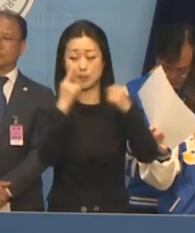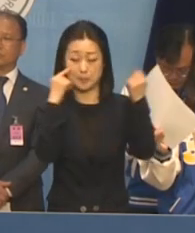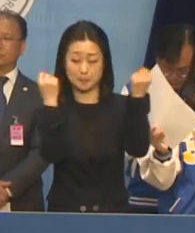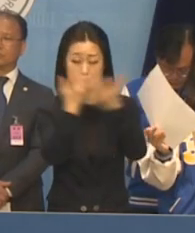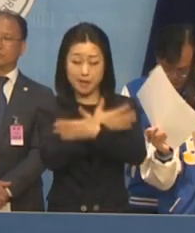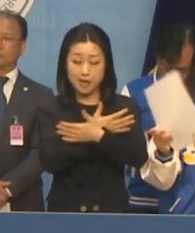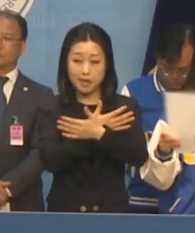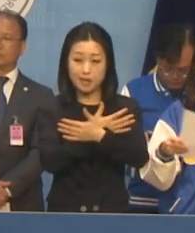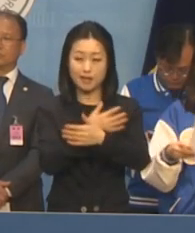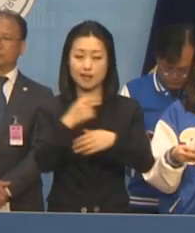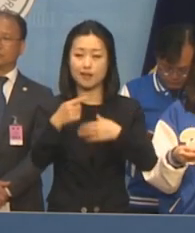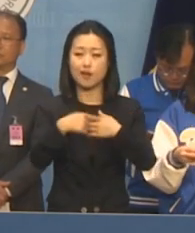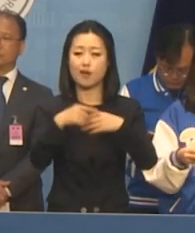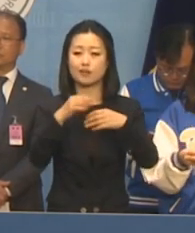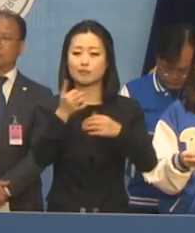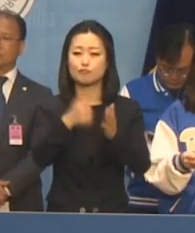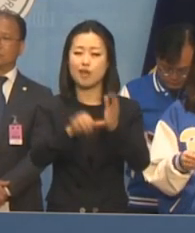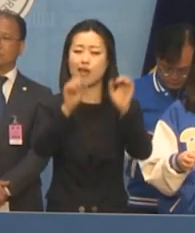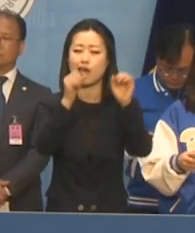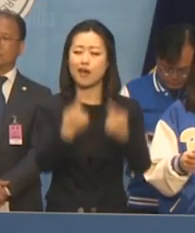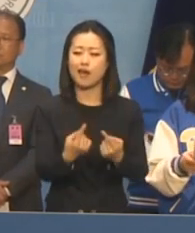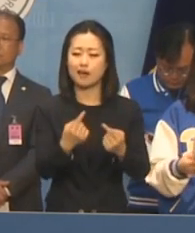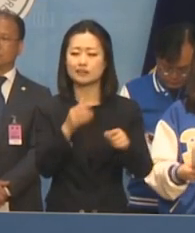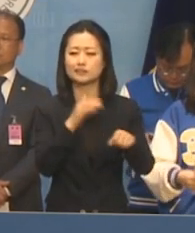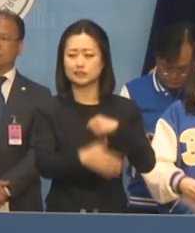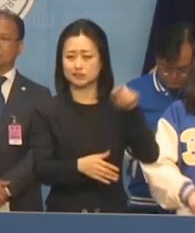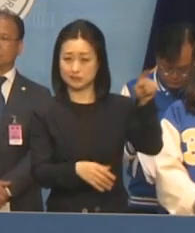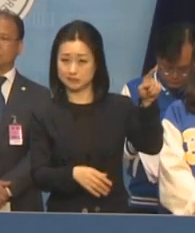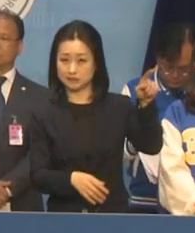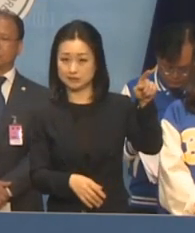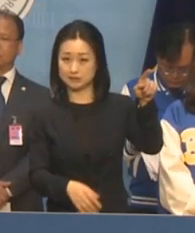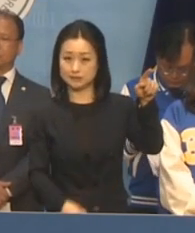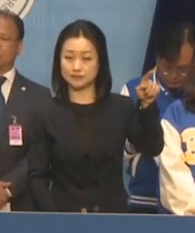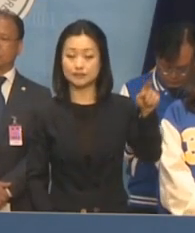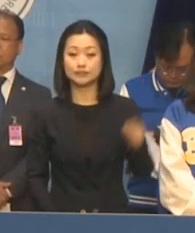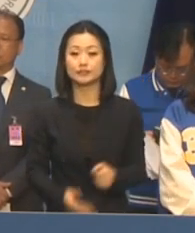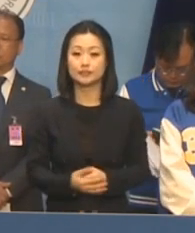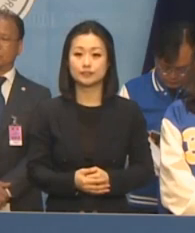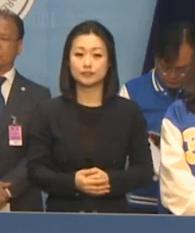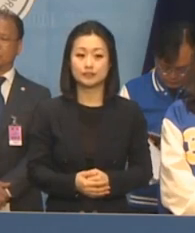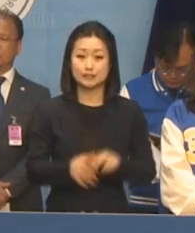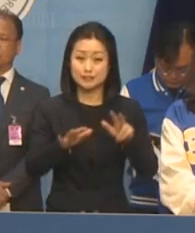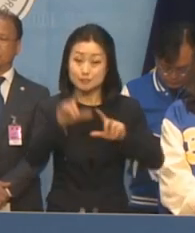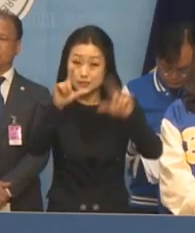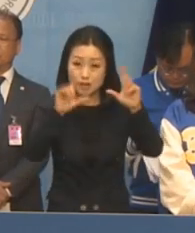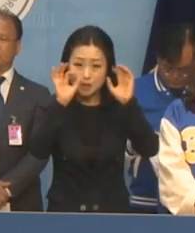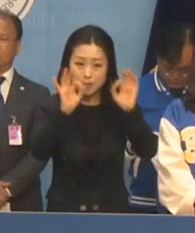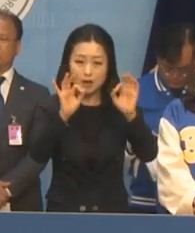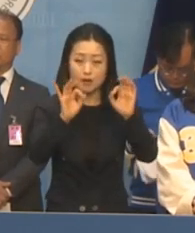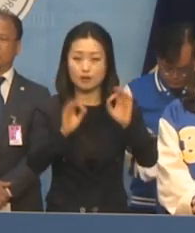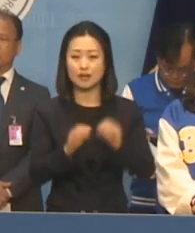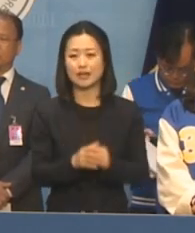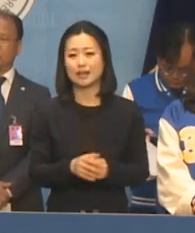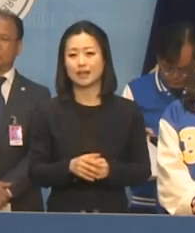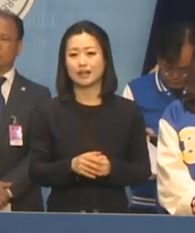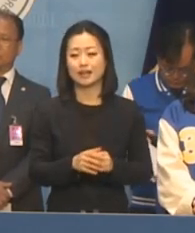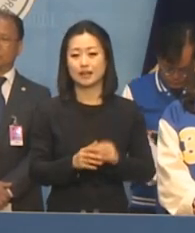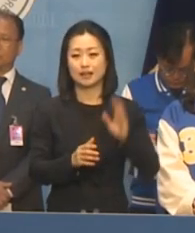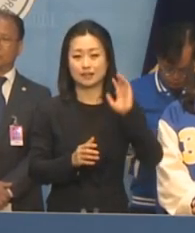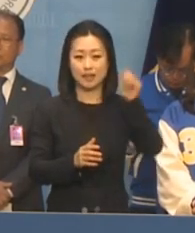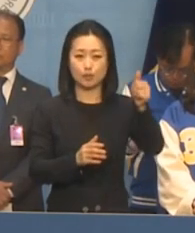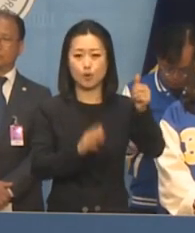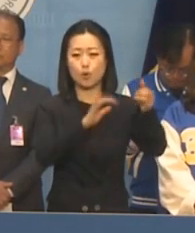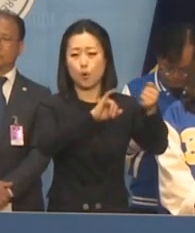할인으로 가파른 물가 상승을 덮으려는 관계당국 현실성 없는 대상 선정으로 사각지대